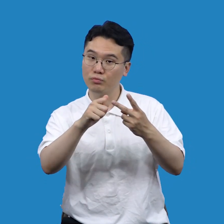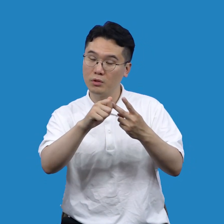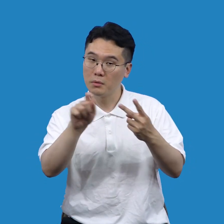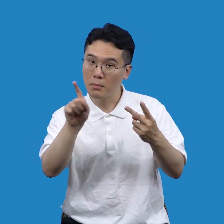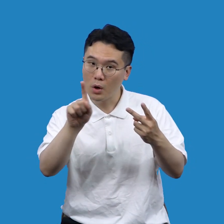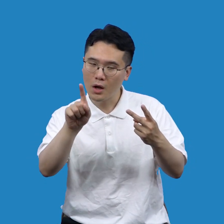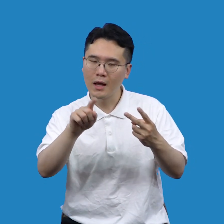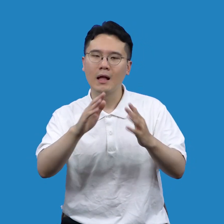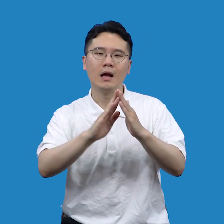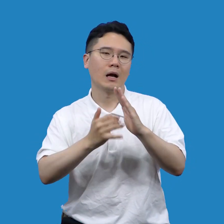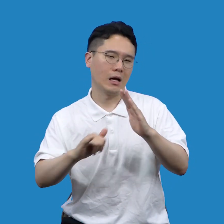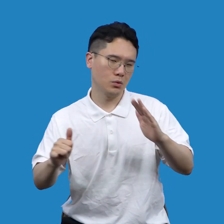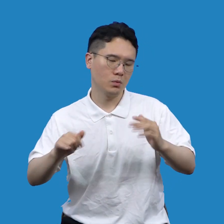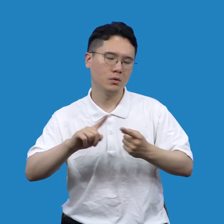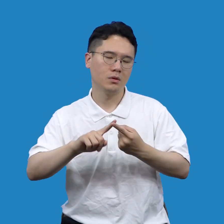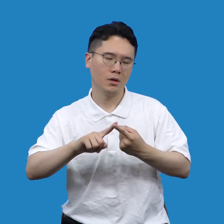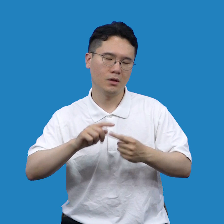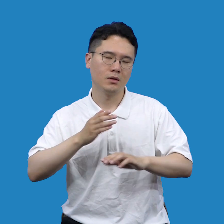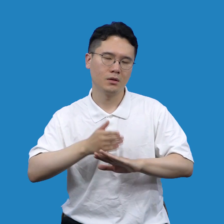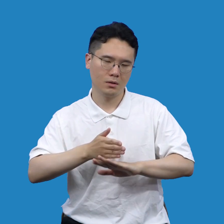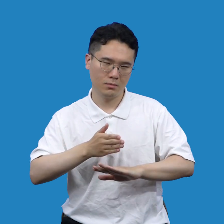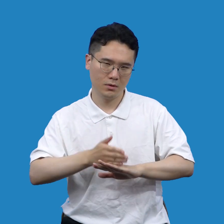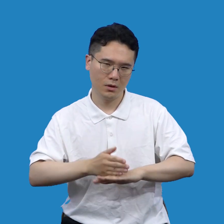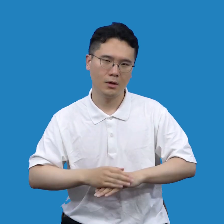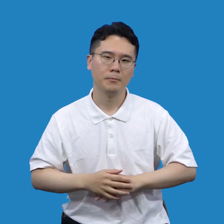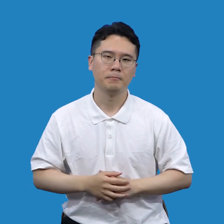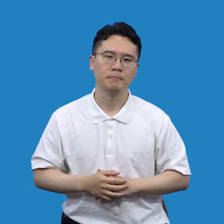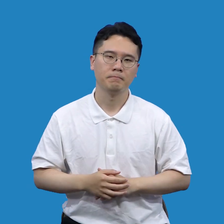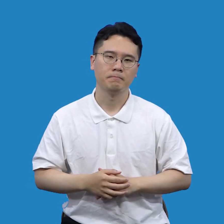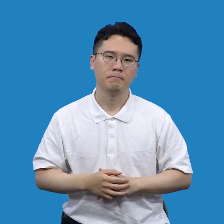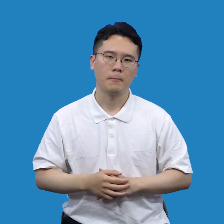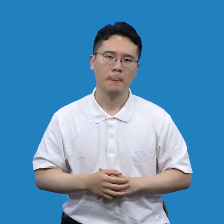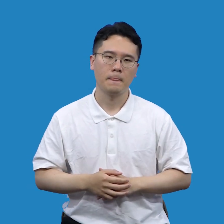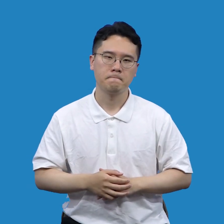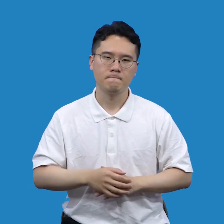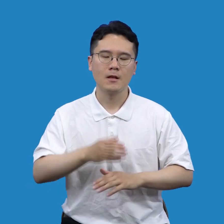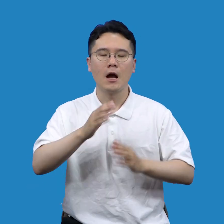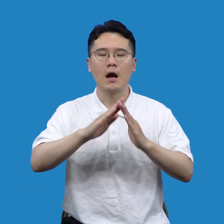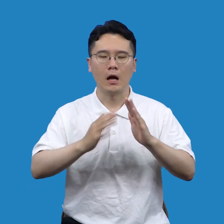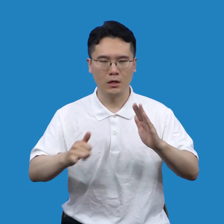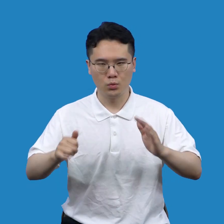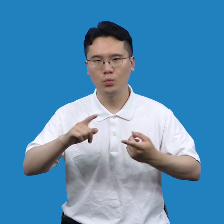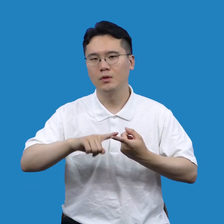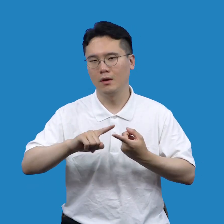가족에 대한 감사입니다. 가족에 대한 감사. 다 같이 가족에 대한 감사.